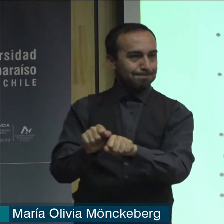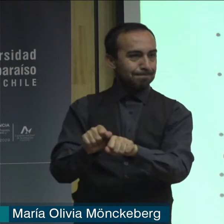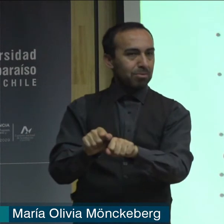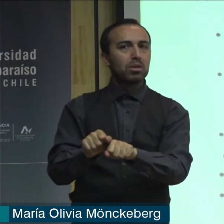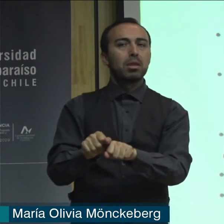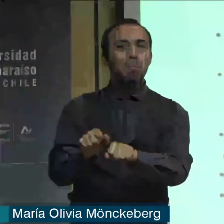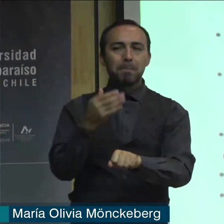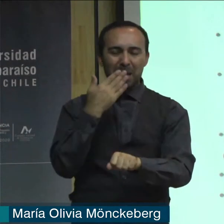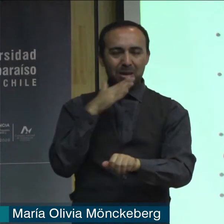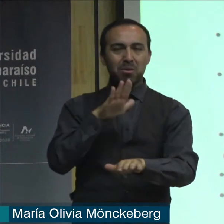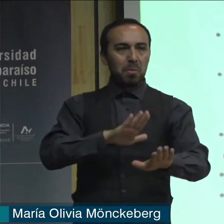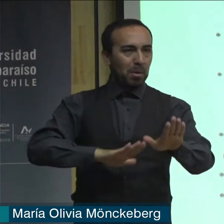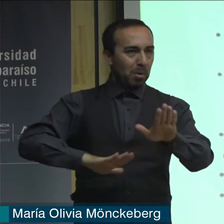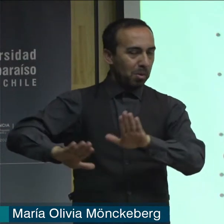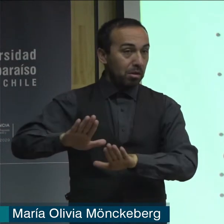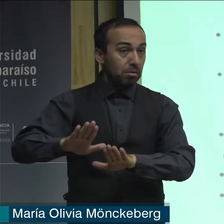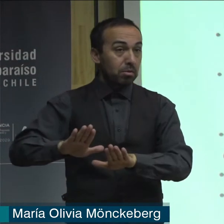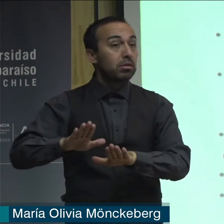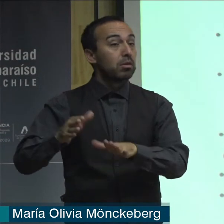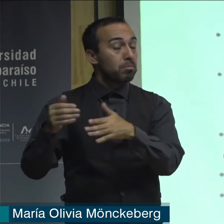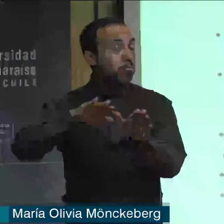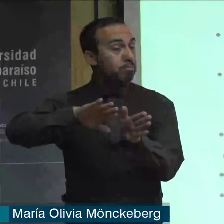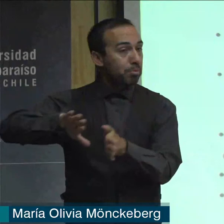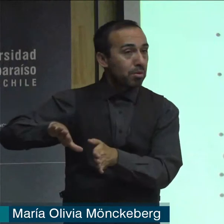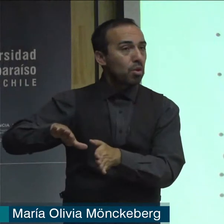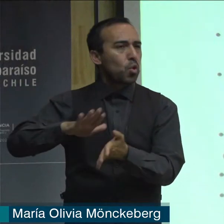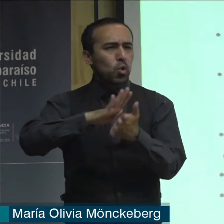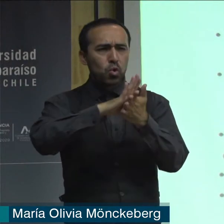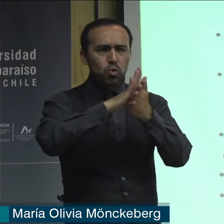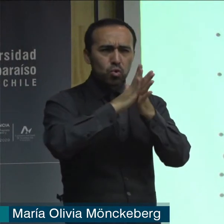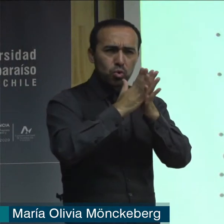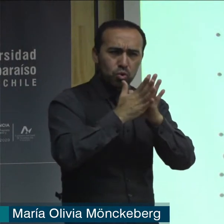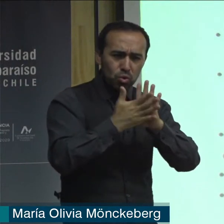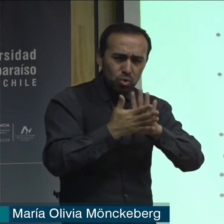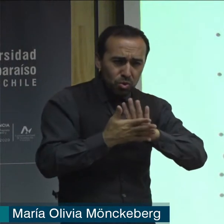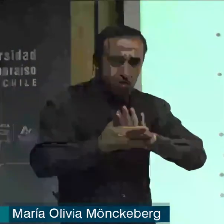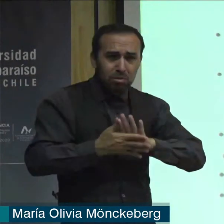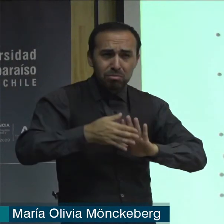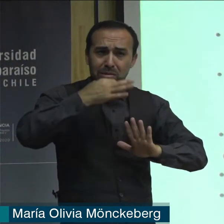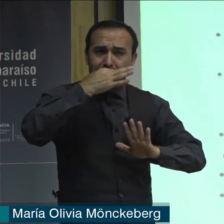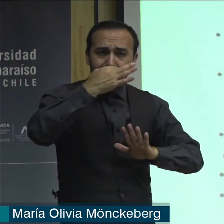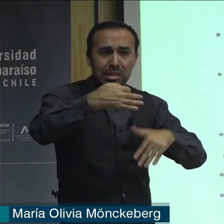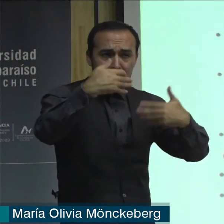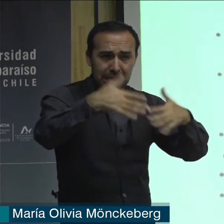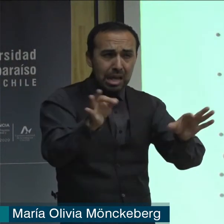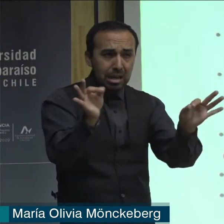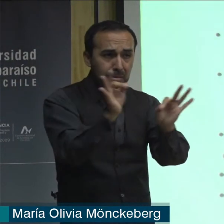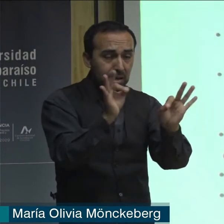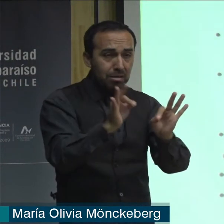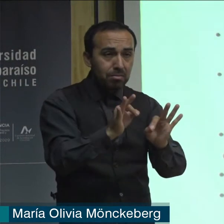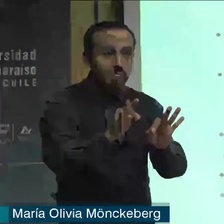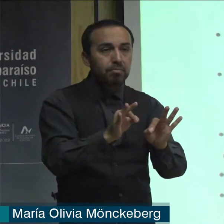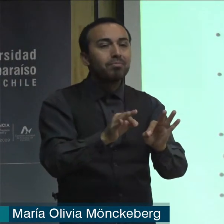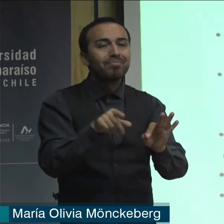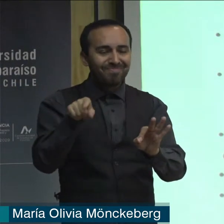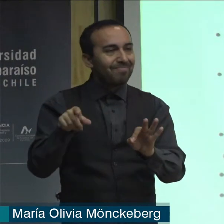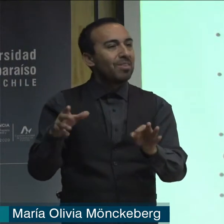con todo lograron que se hicieran estas reforma convencieron